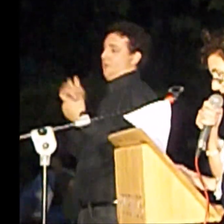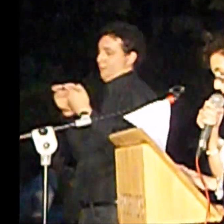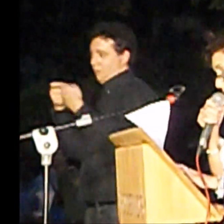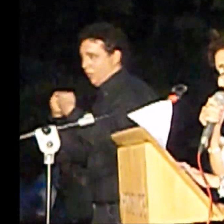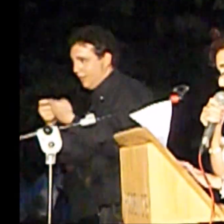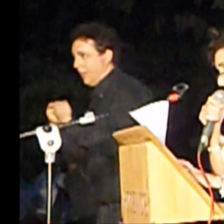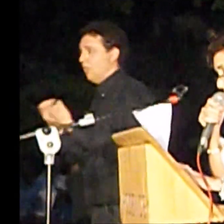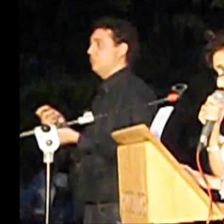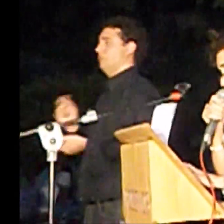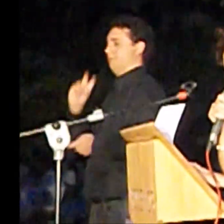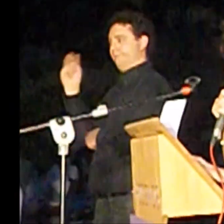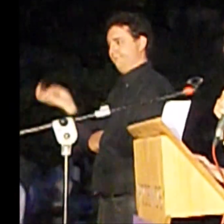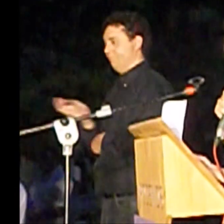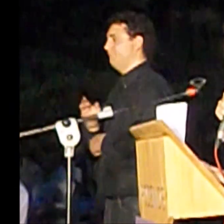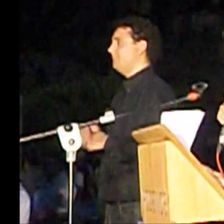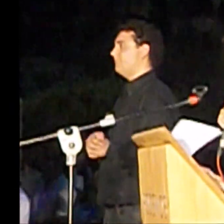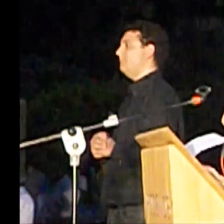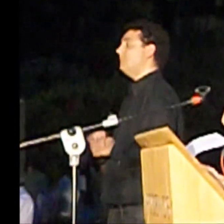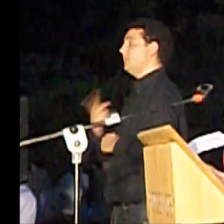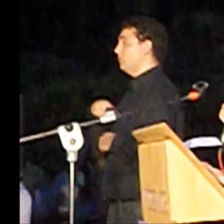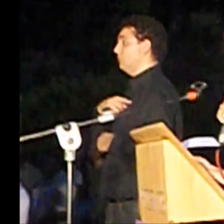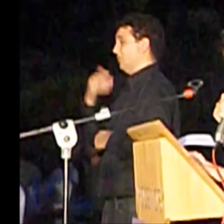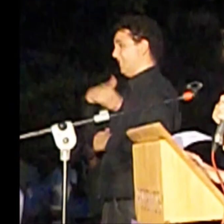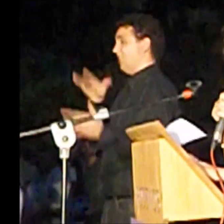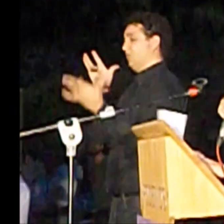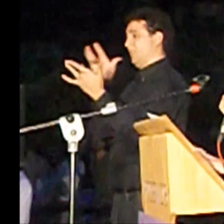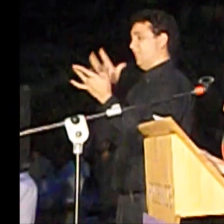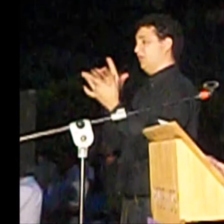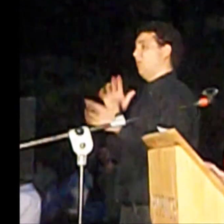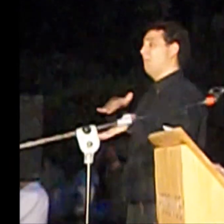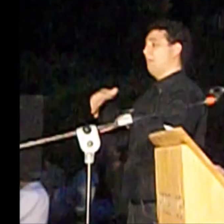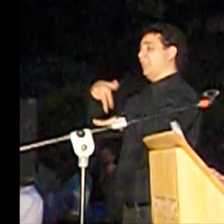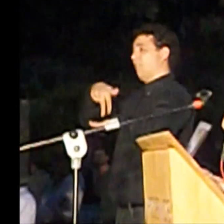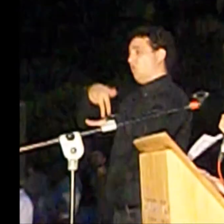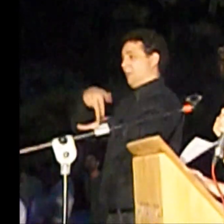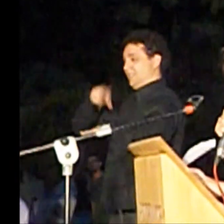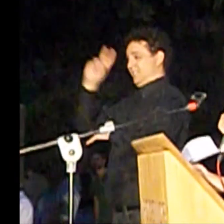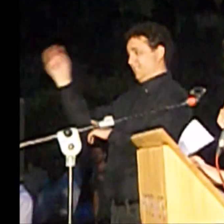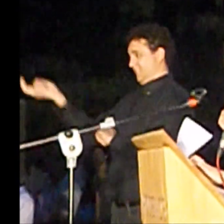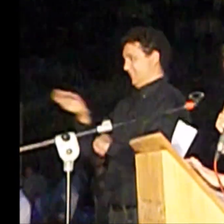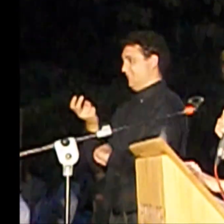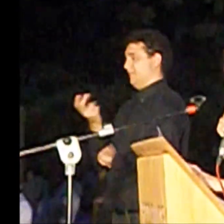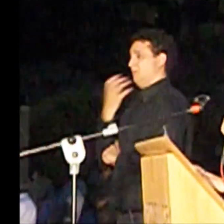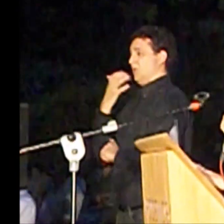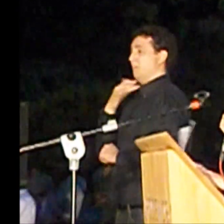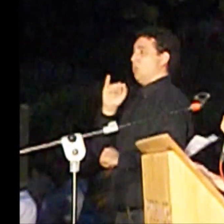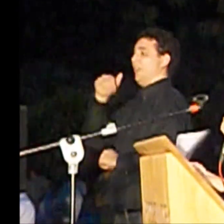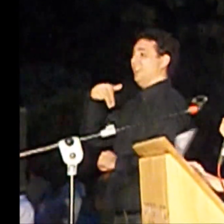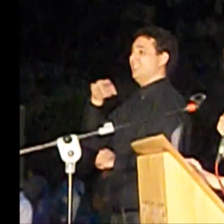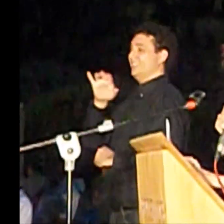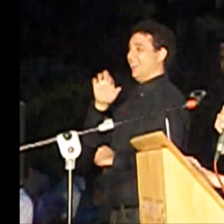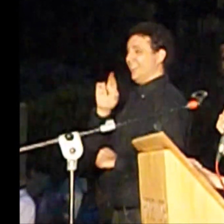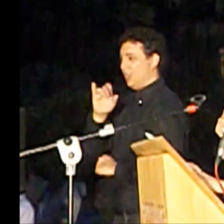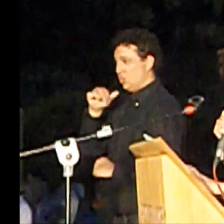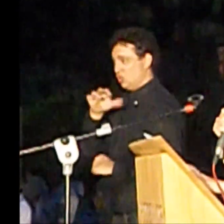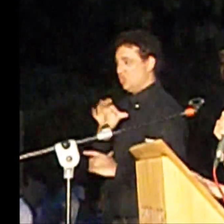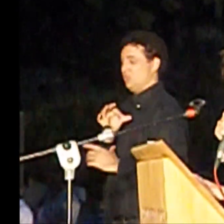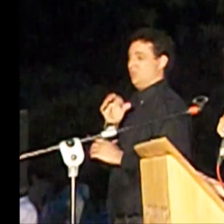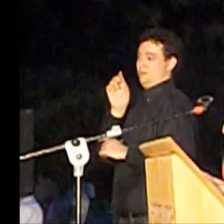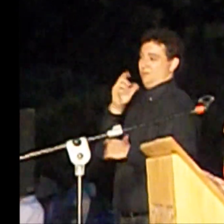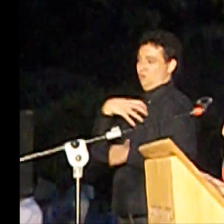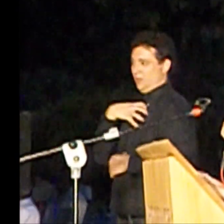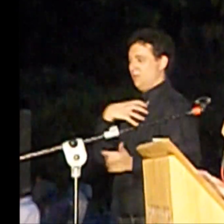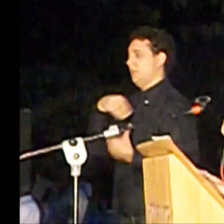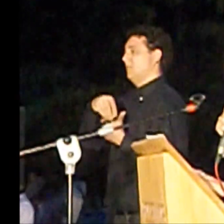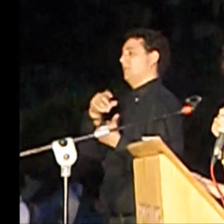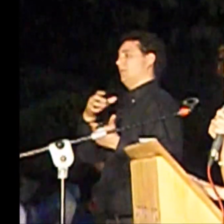etcétera. Nos hemos puesto en contacto con distintas plataformas, como la plataforma de interino, la plataforma por la escuela